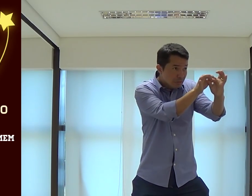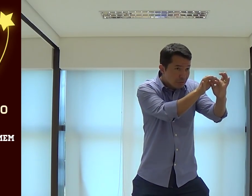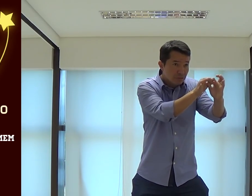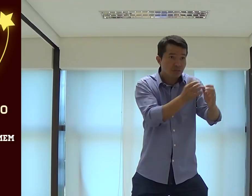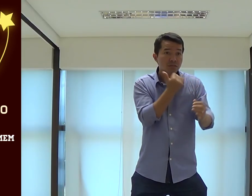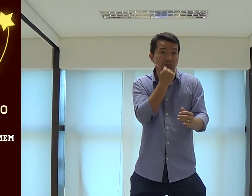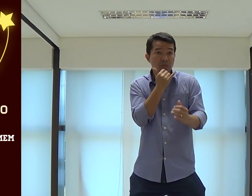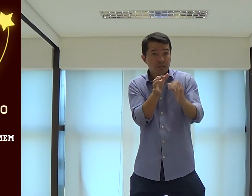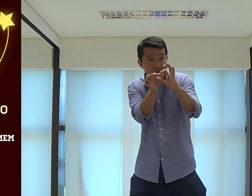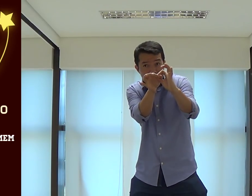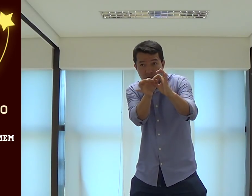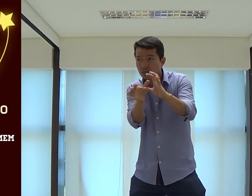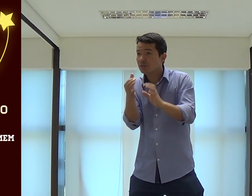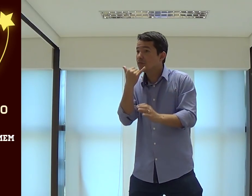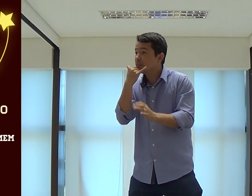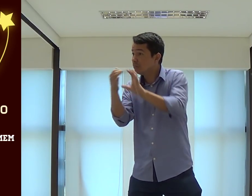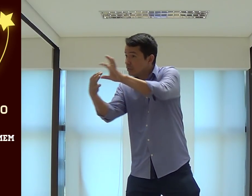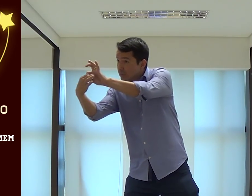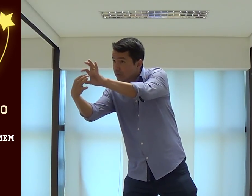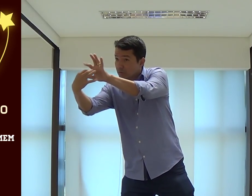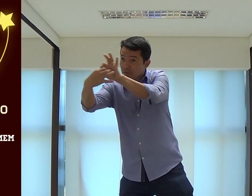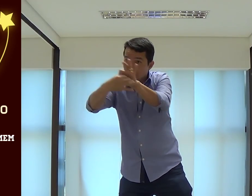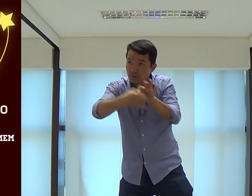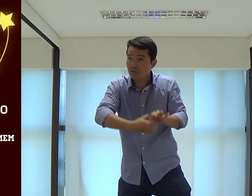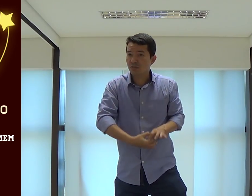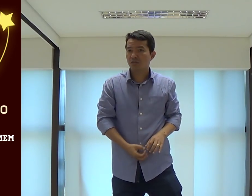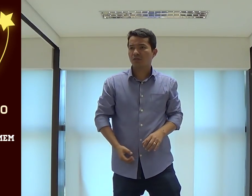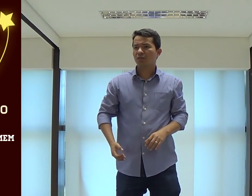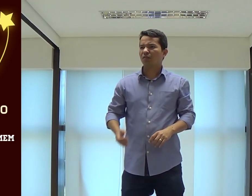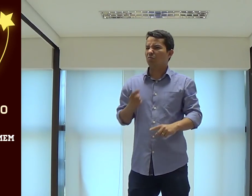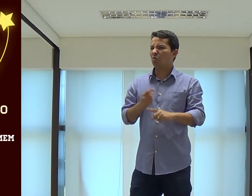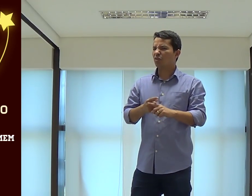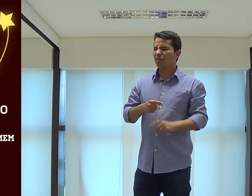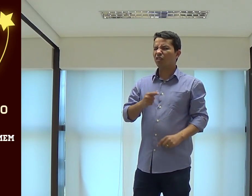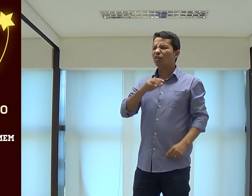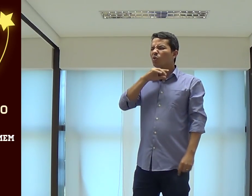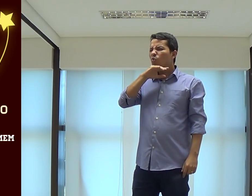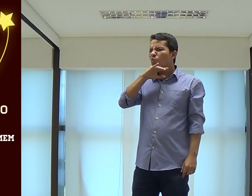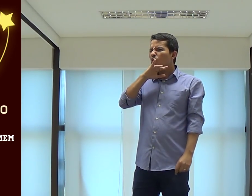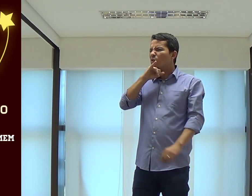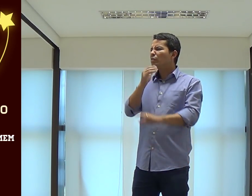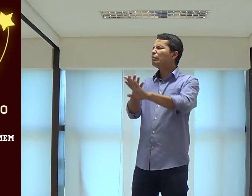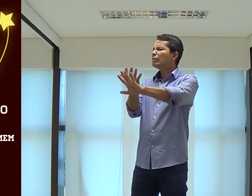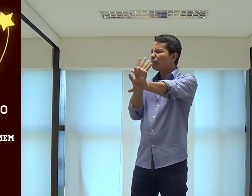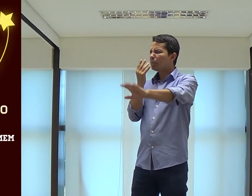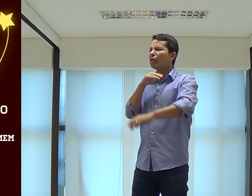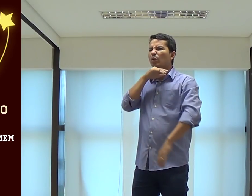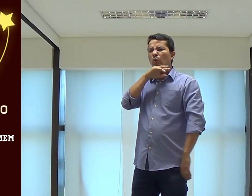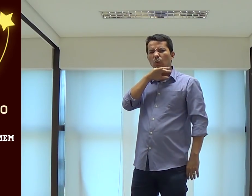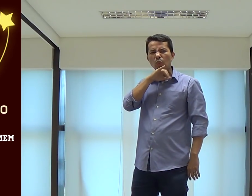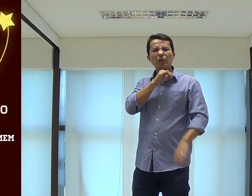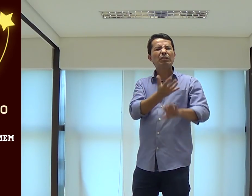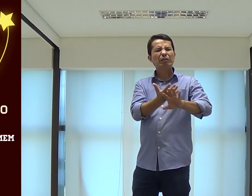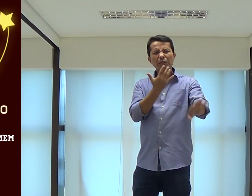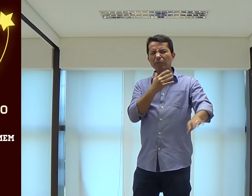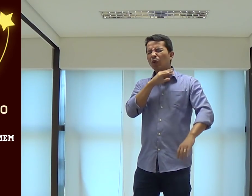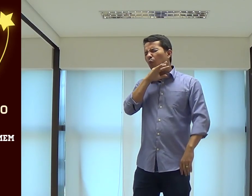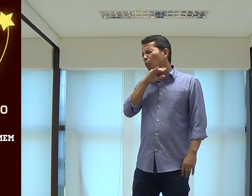essa experiência, pedir perdão, se reconciliar com as pessoas. Porque é muito ruim, fala a verdade, é ruim a